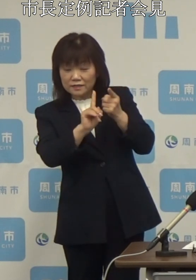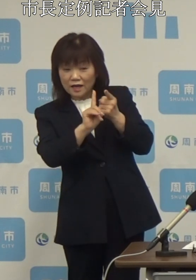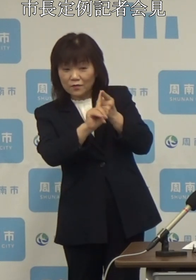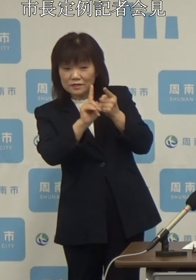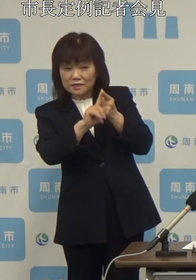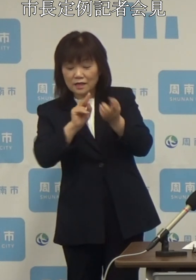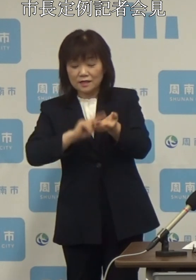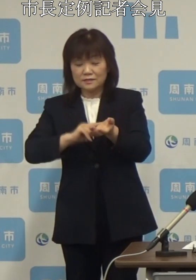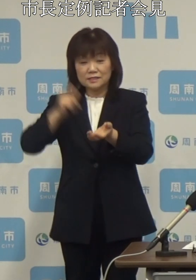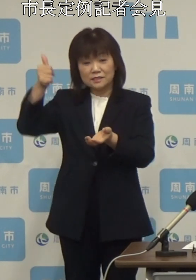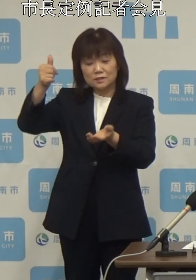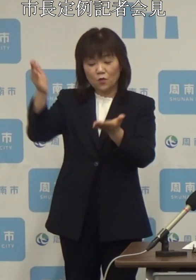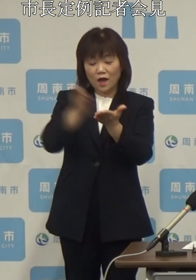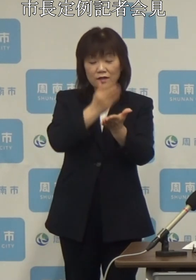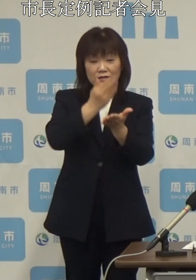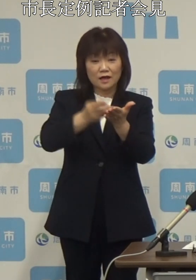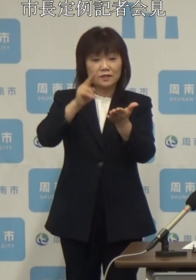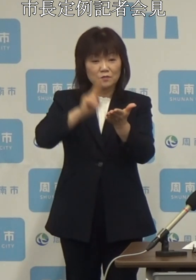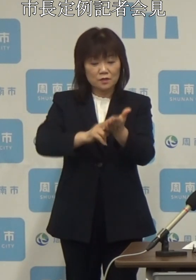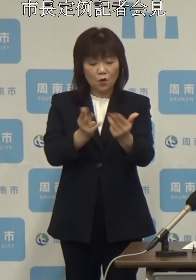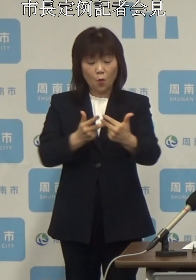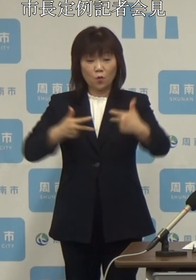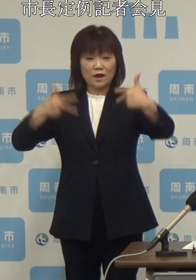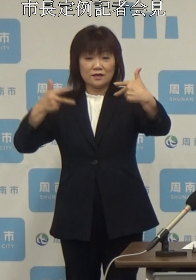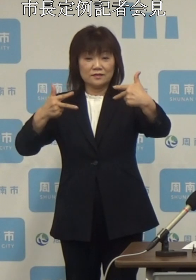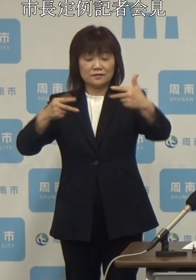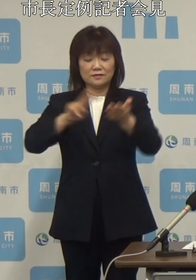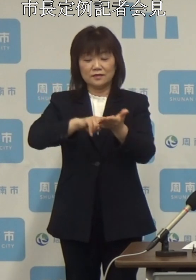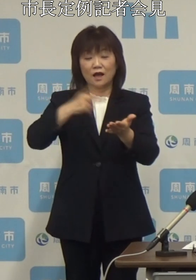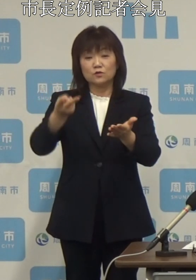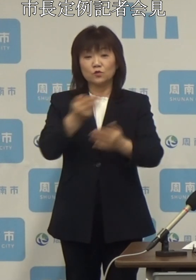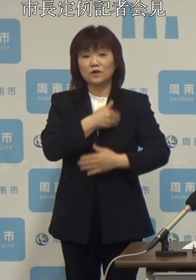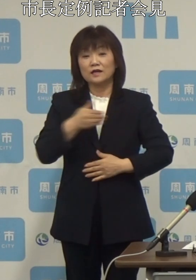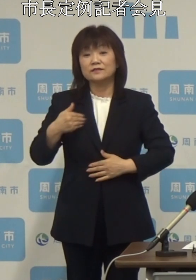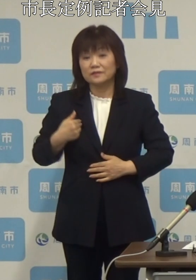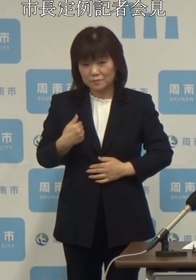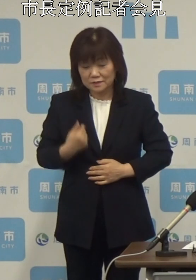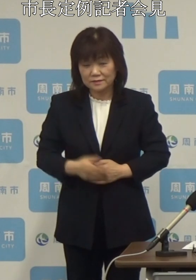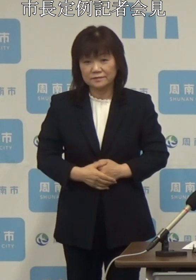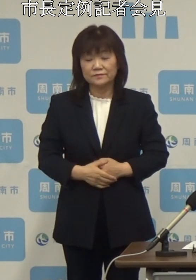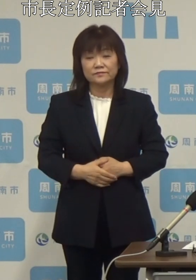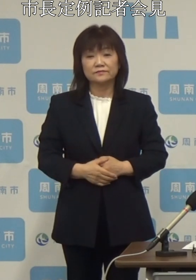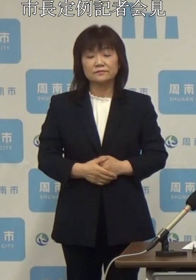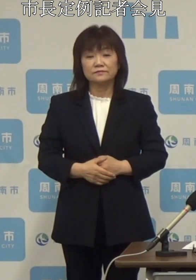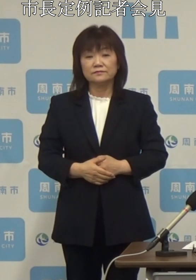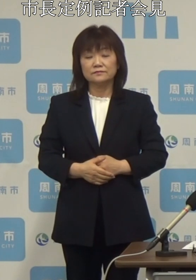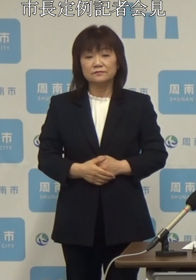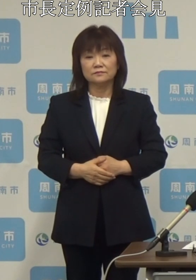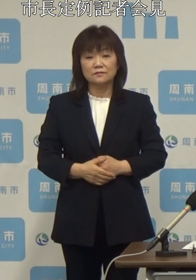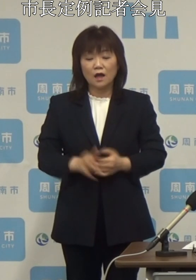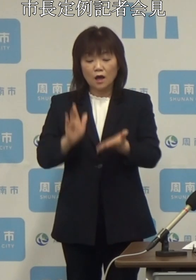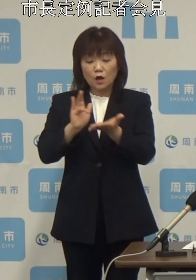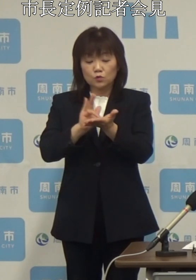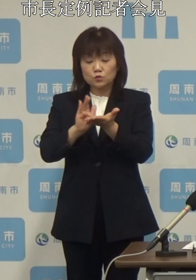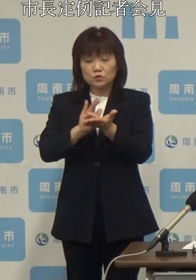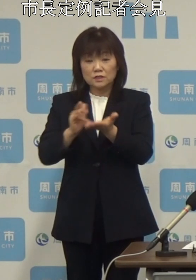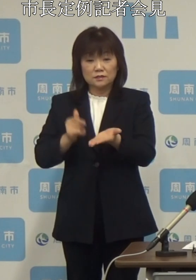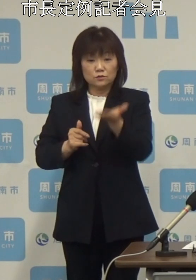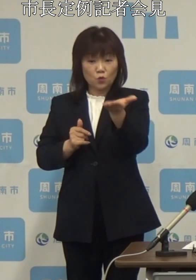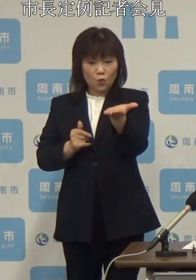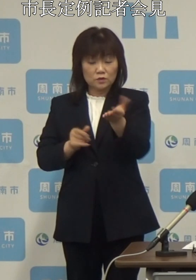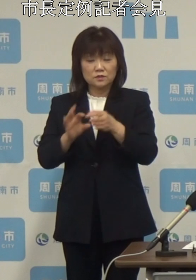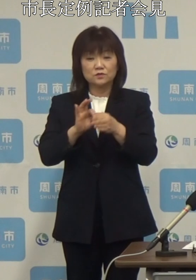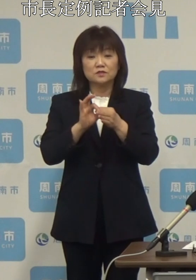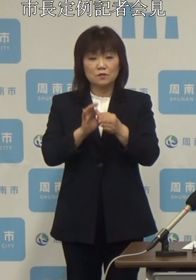て医師の判断によりオンラインでの診療も可能となります。また薬の処方につい